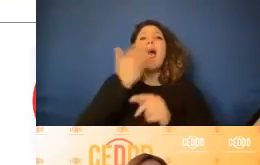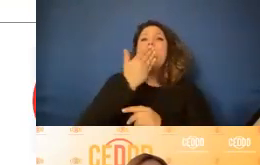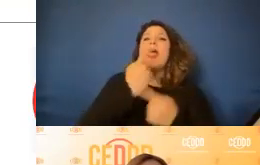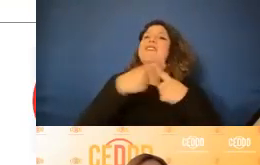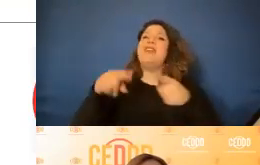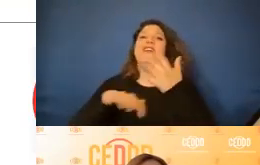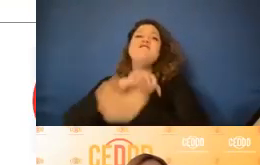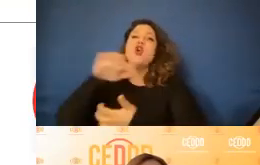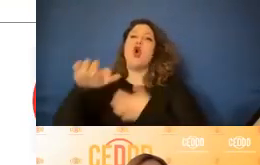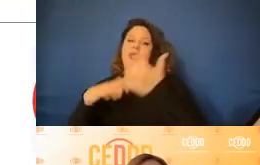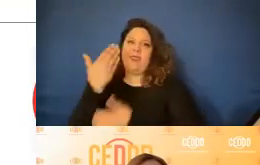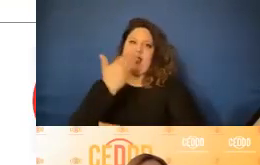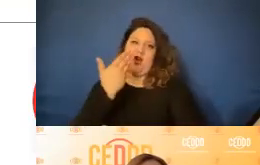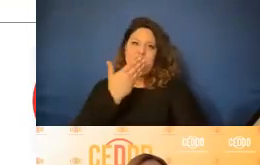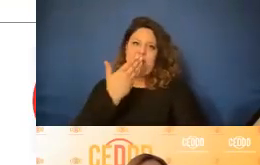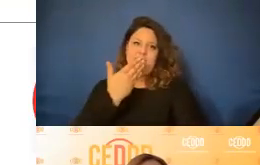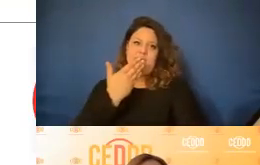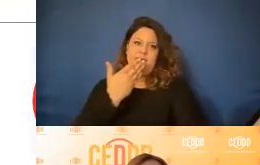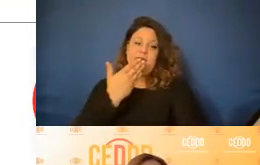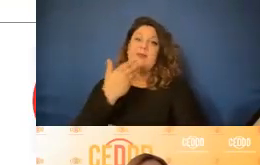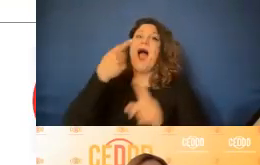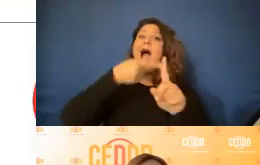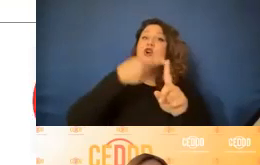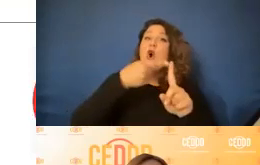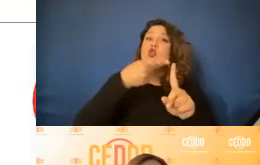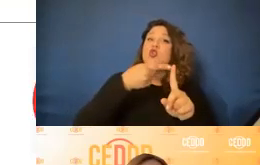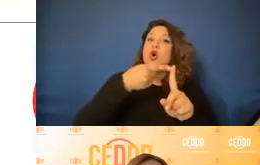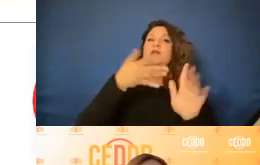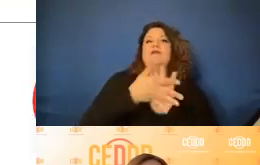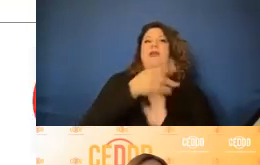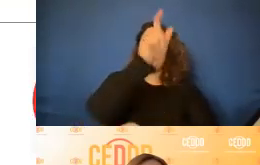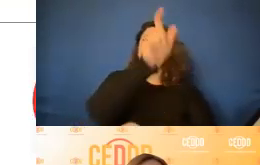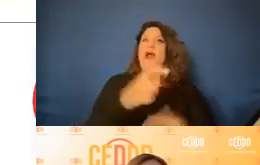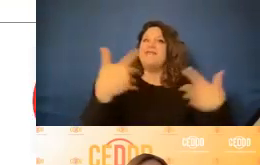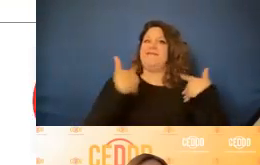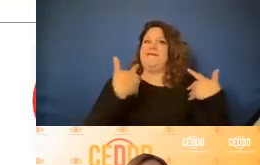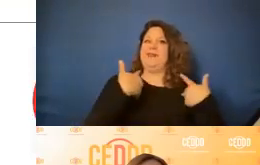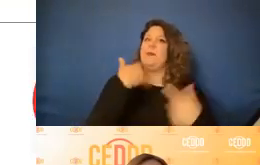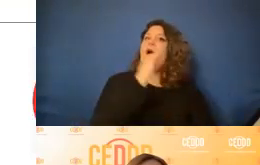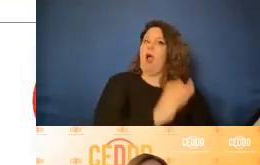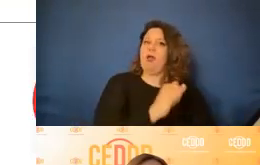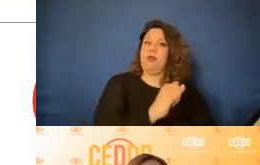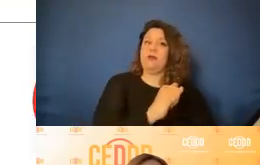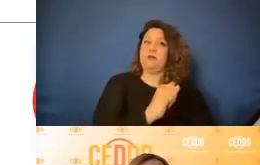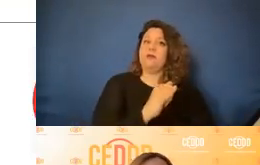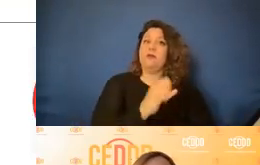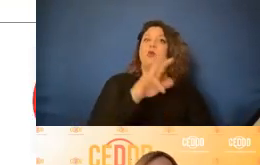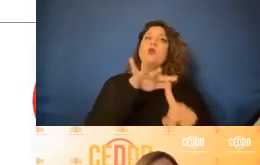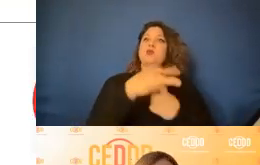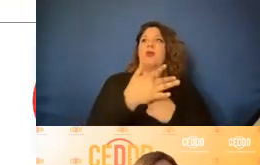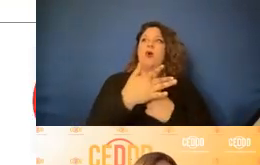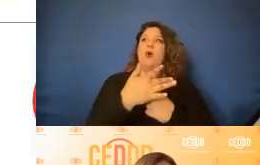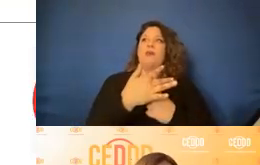acoso escolar es cuando hay una víctima desde una situación que es muy importante de desequilibrio de